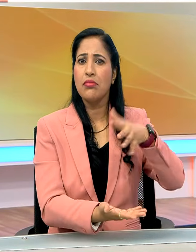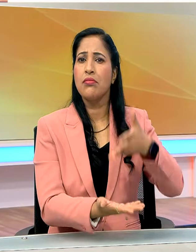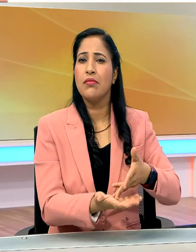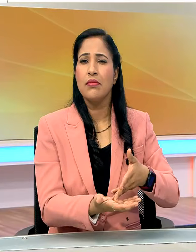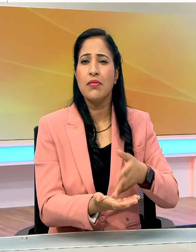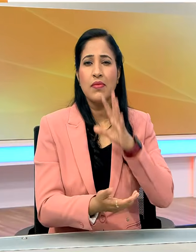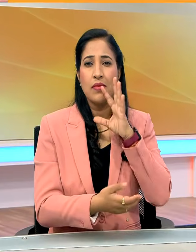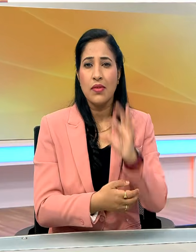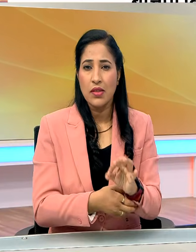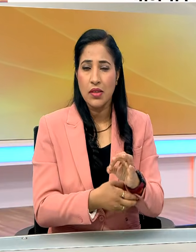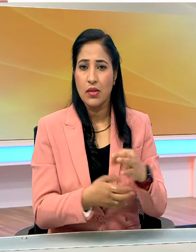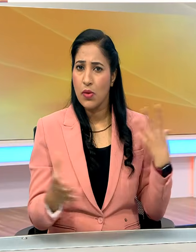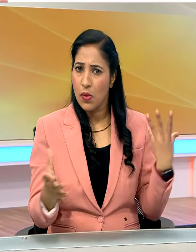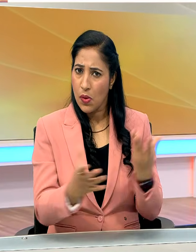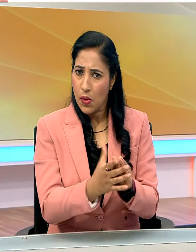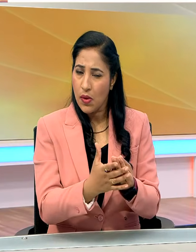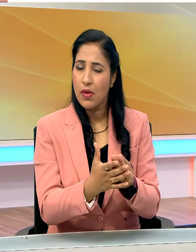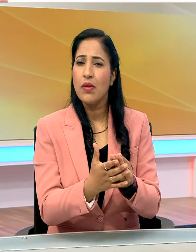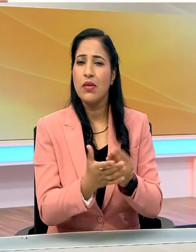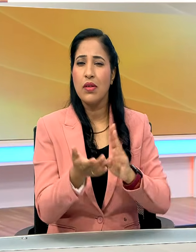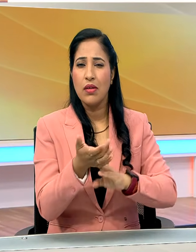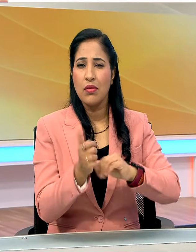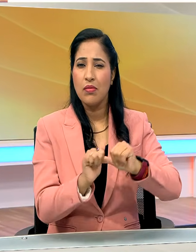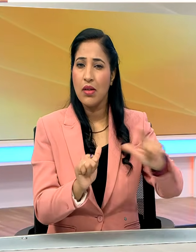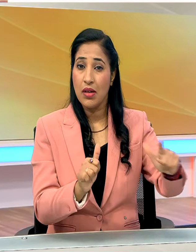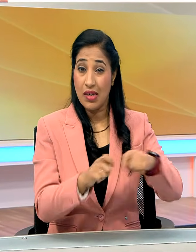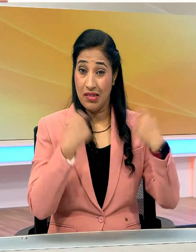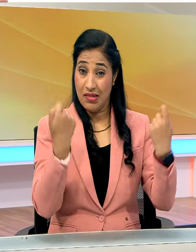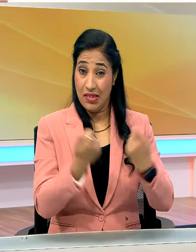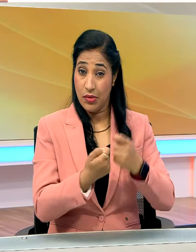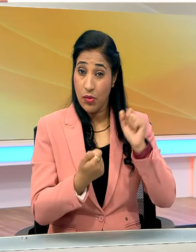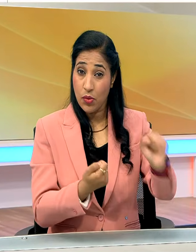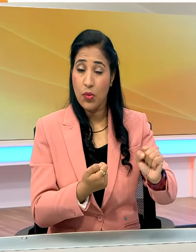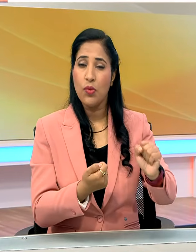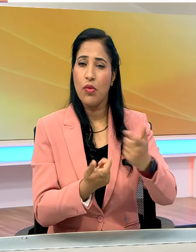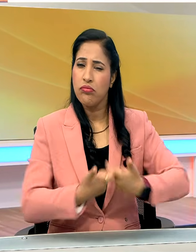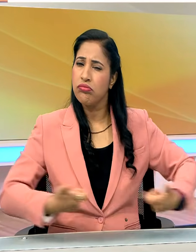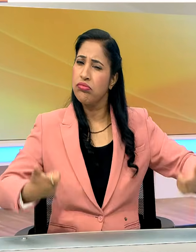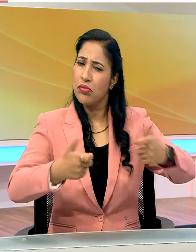और पूरे हमारे विधायक दल ने, विधानमंडल ने